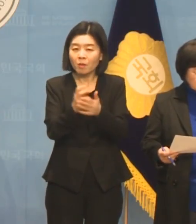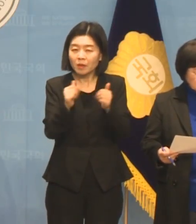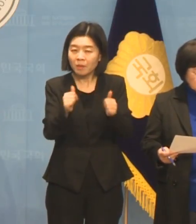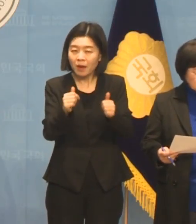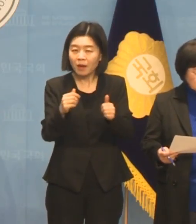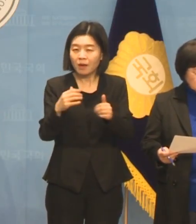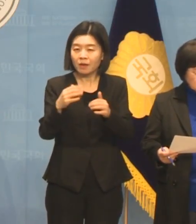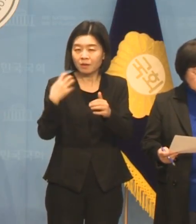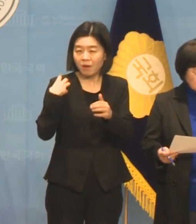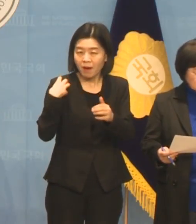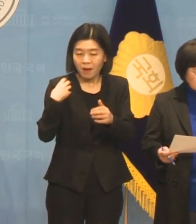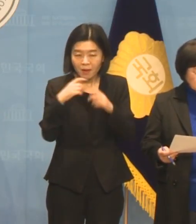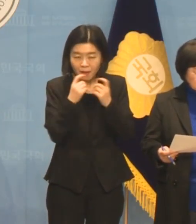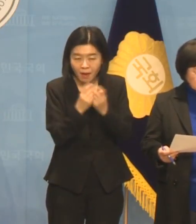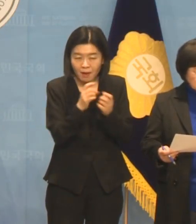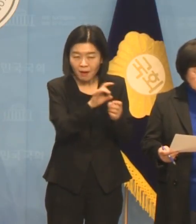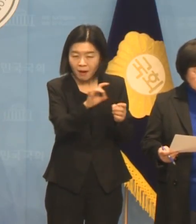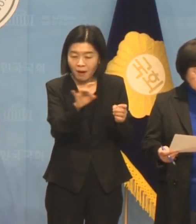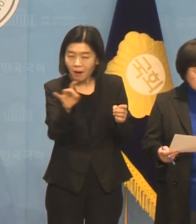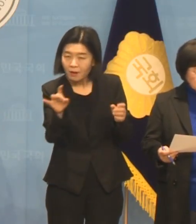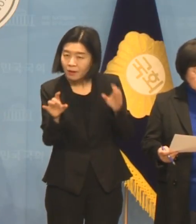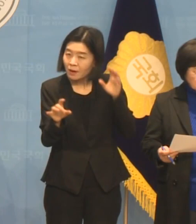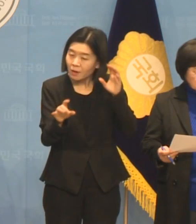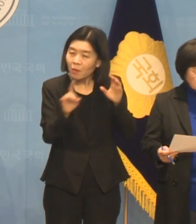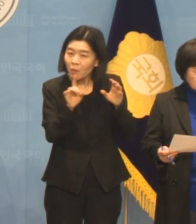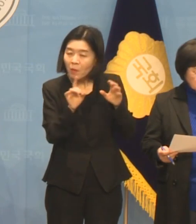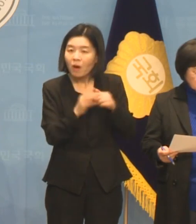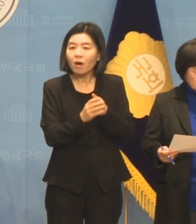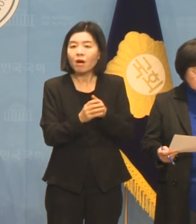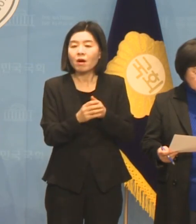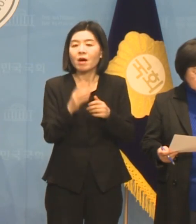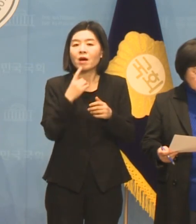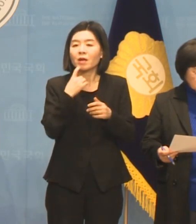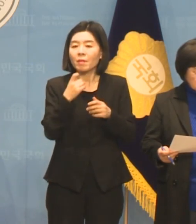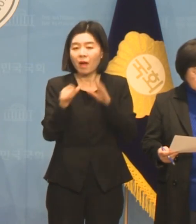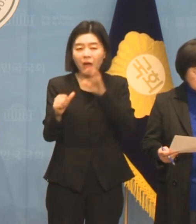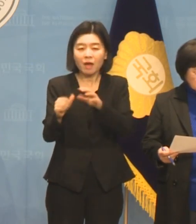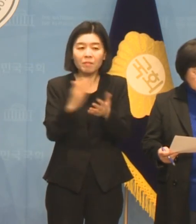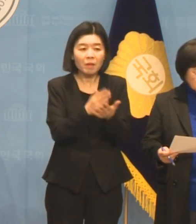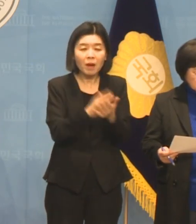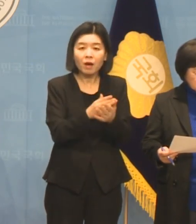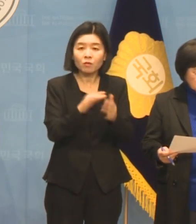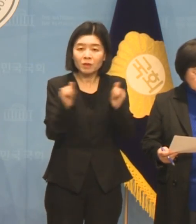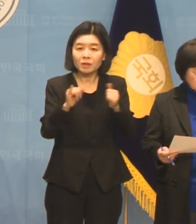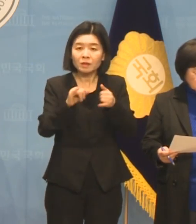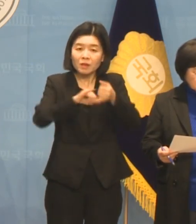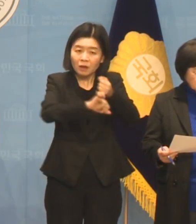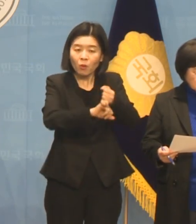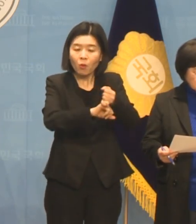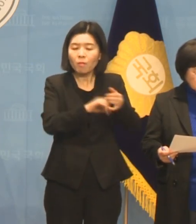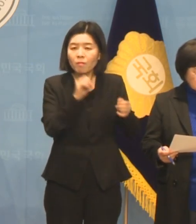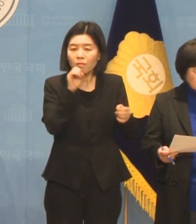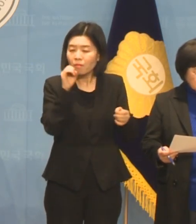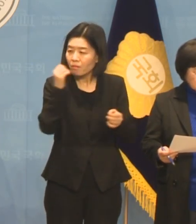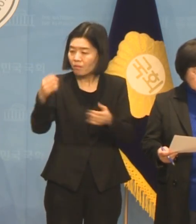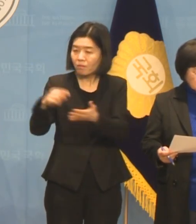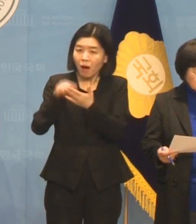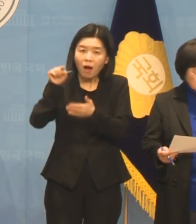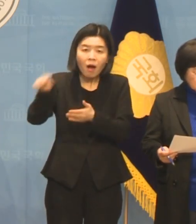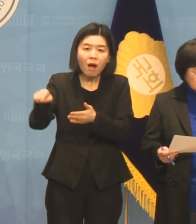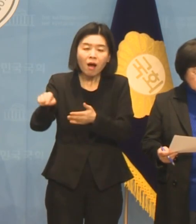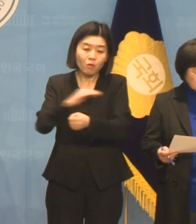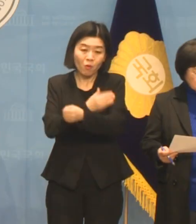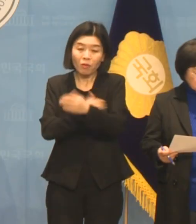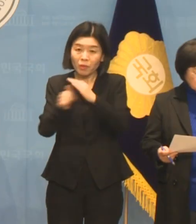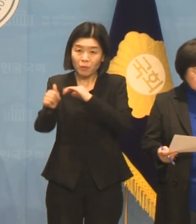의견을 전달받아서 그럴 것인가. 사부급 겁박을 그만두고 국민 앞에 약속해야 한다는 등의 주장을 이어갔습니다. 권성동의